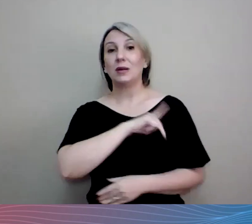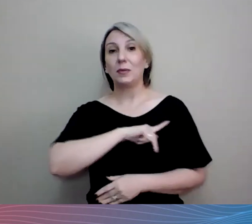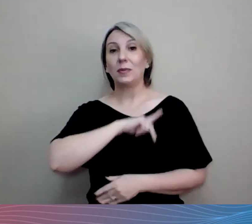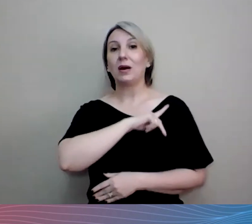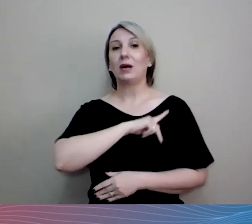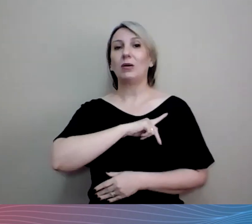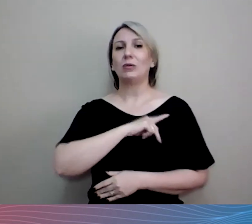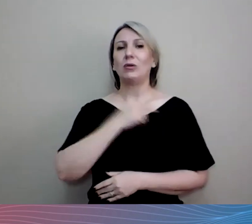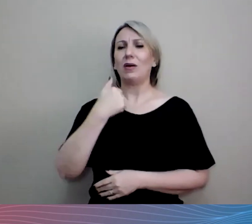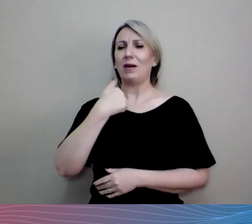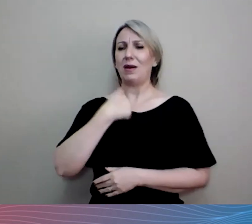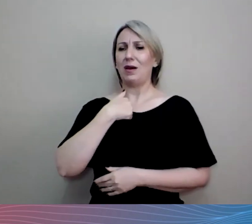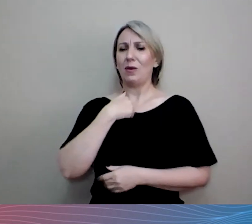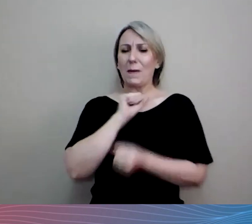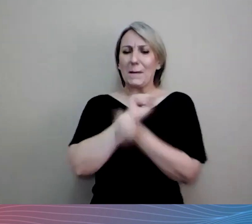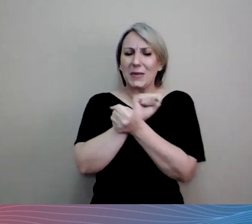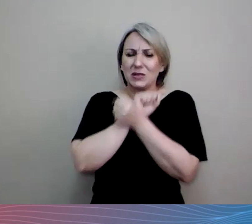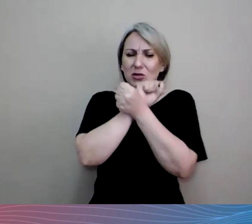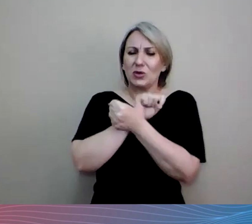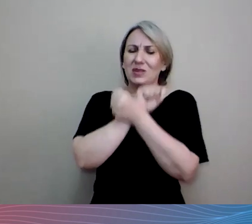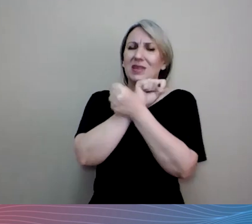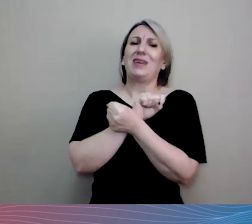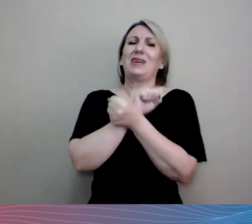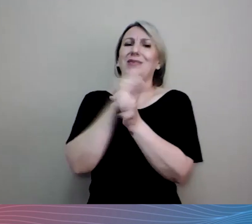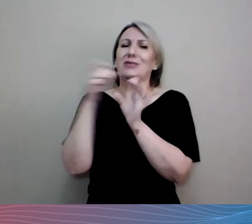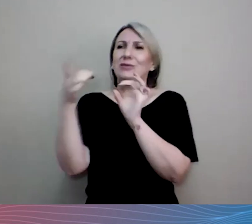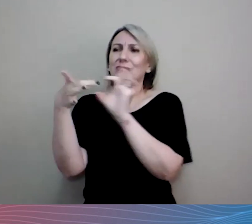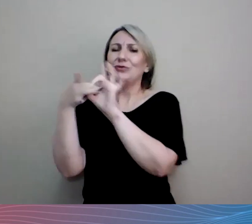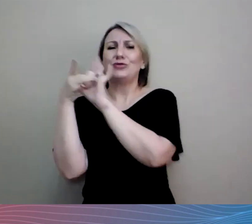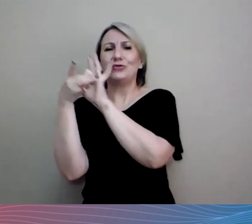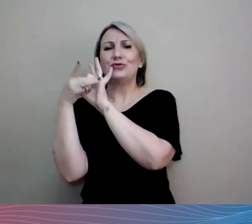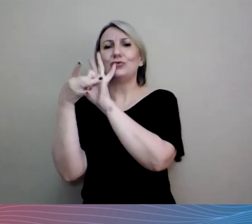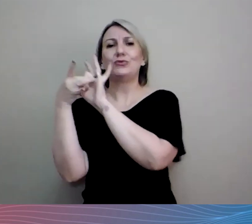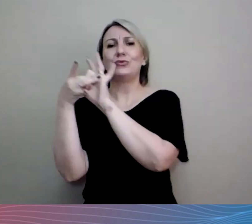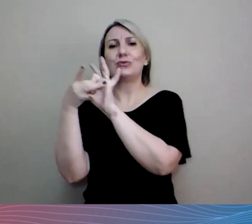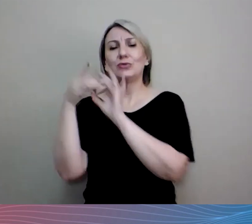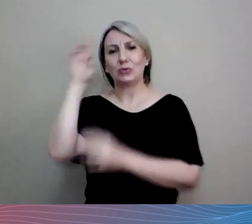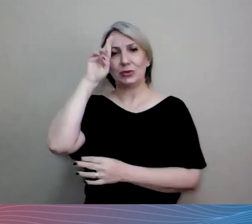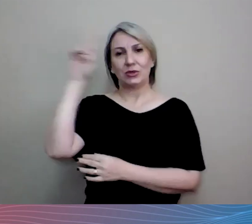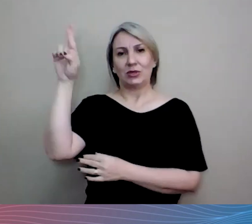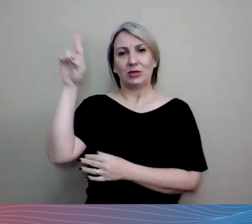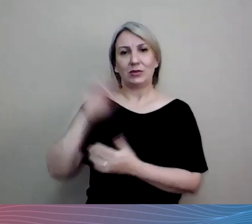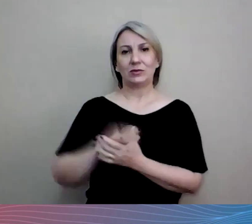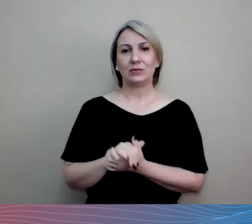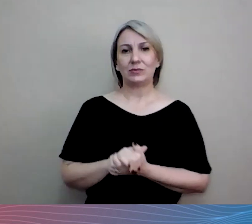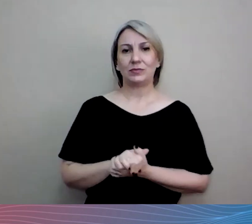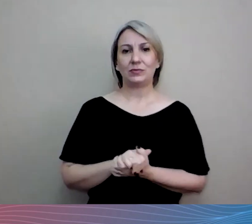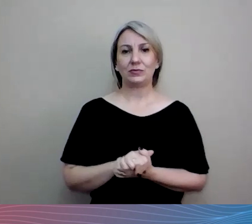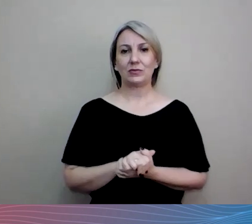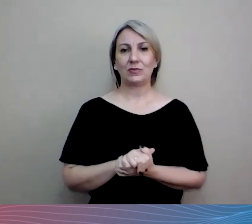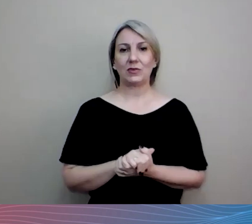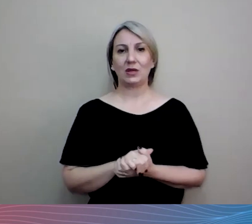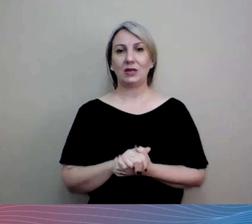prisioneiro no Senhor. Agora eu não sou prisioneiro por alguma